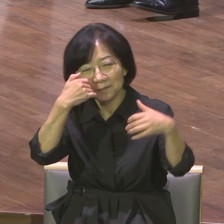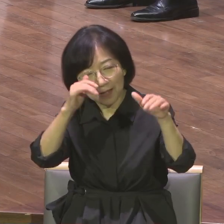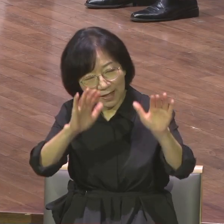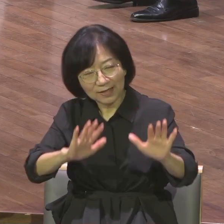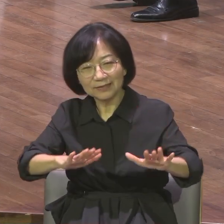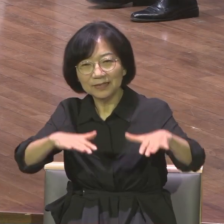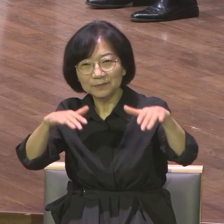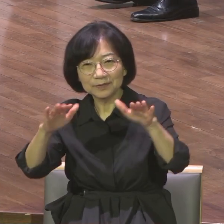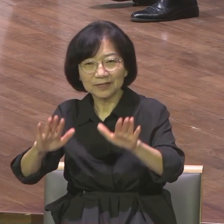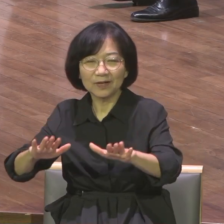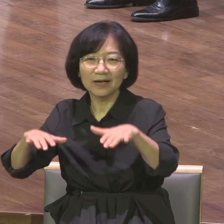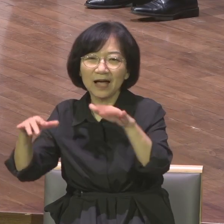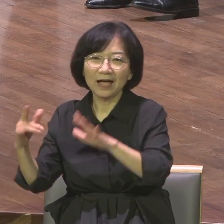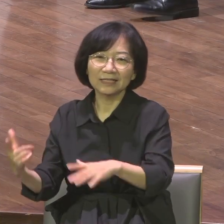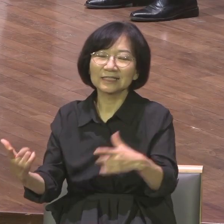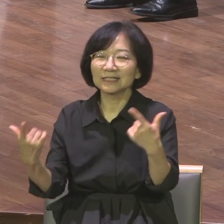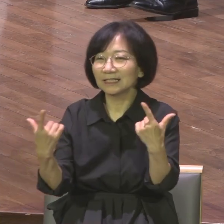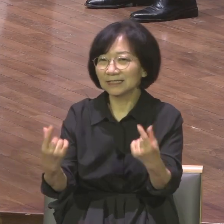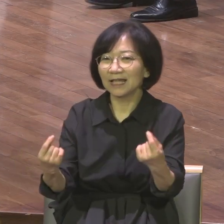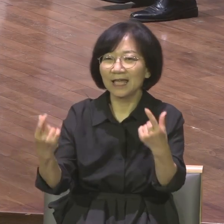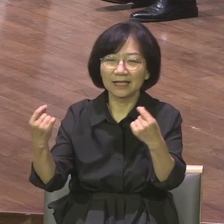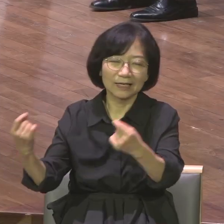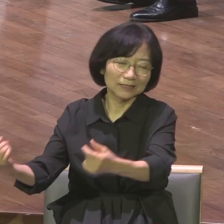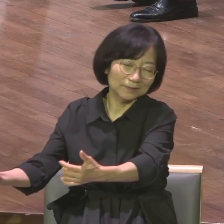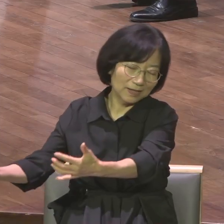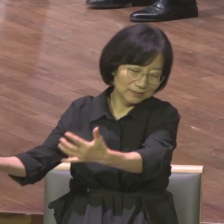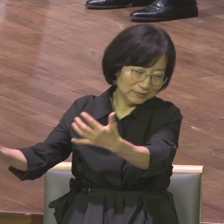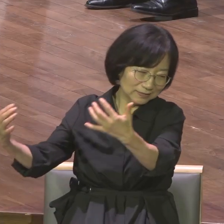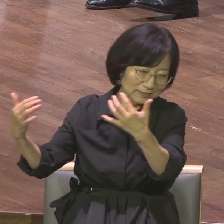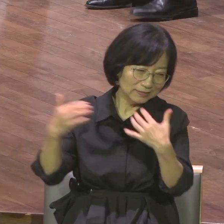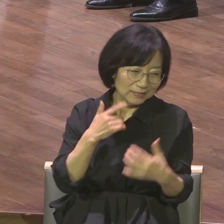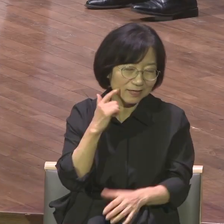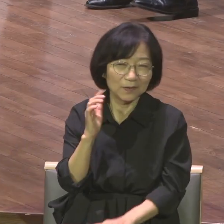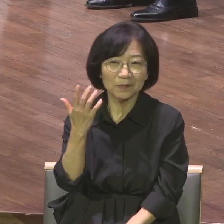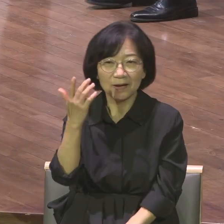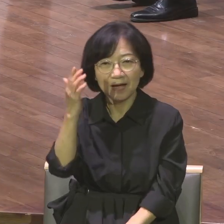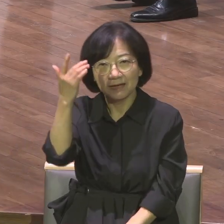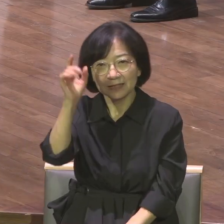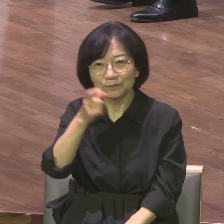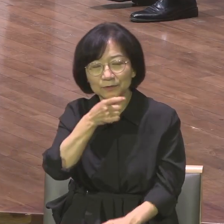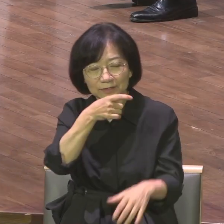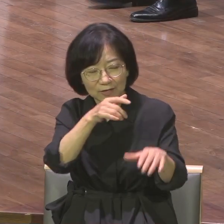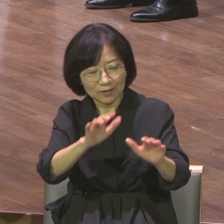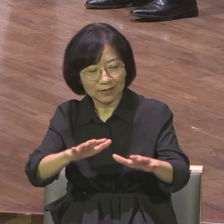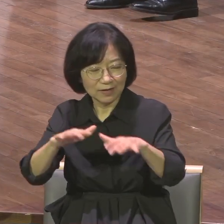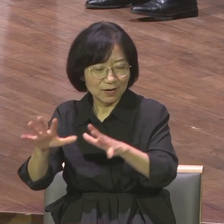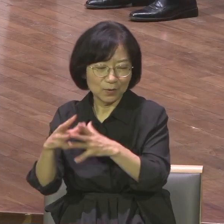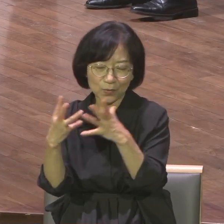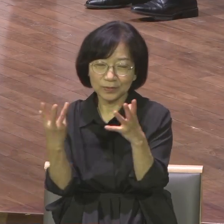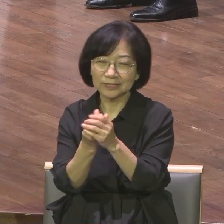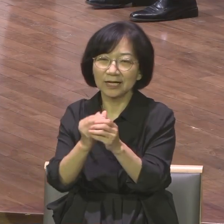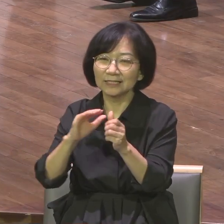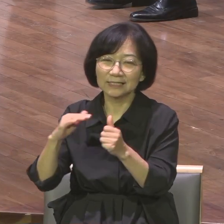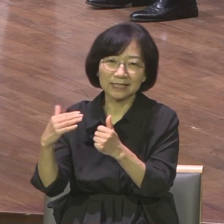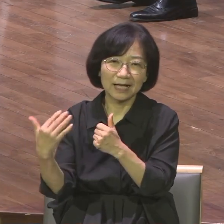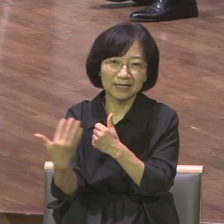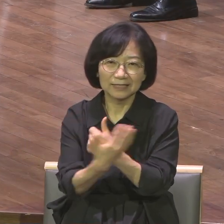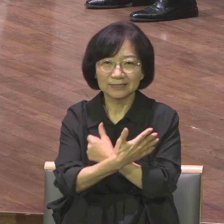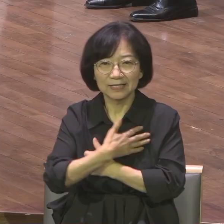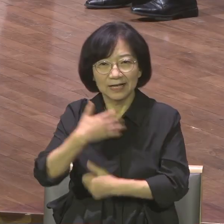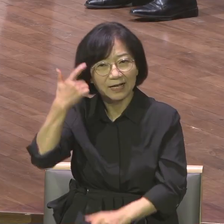사랑 바다 물결같이 내게 임하니 영광의 물결에